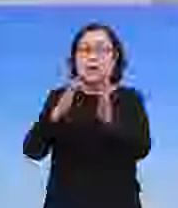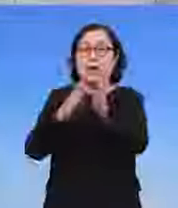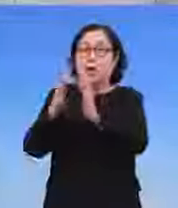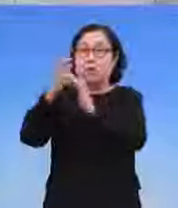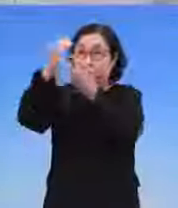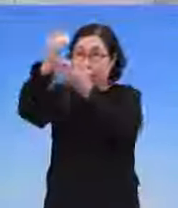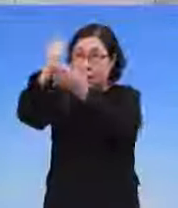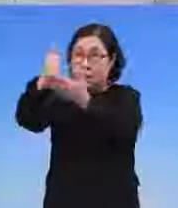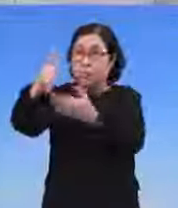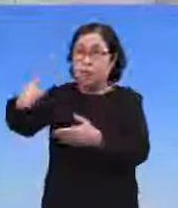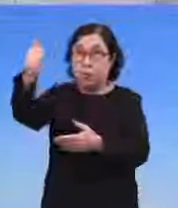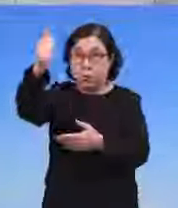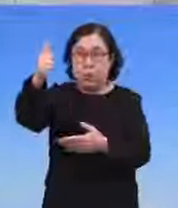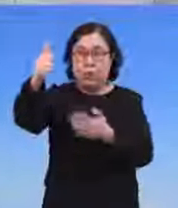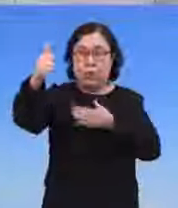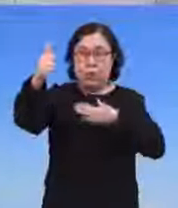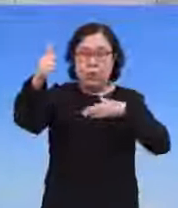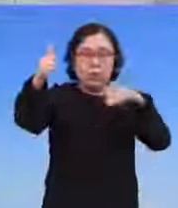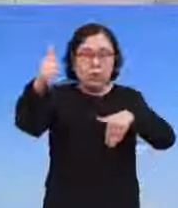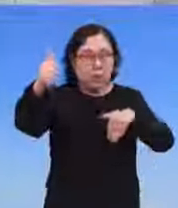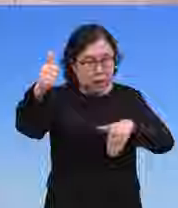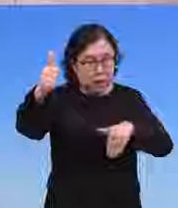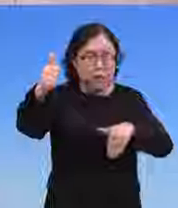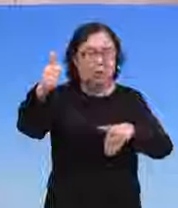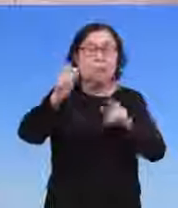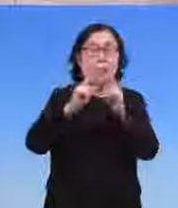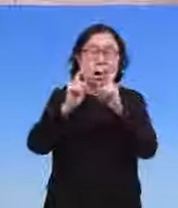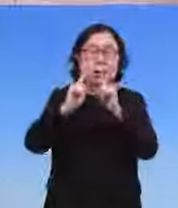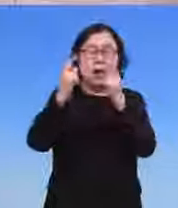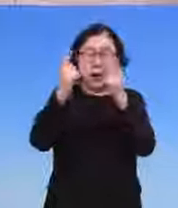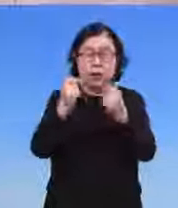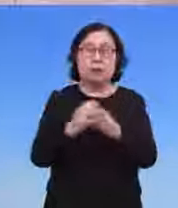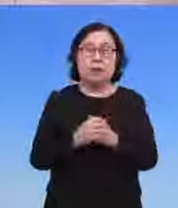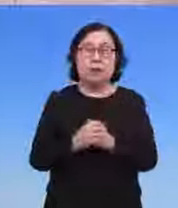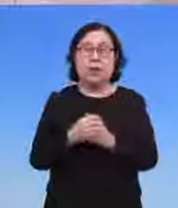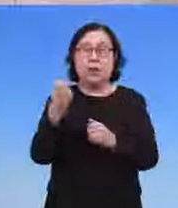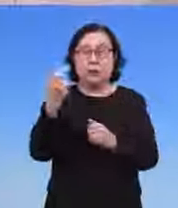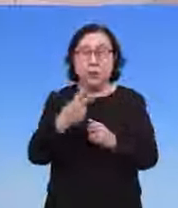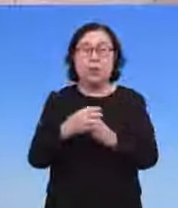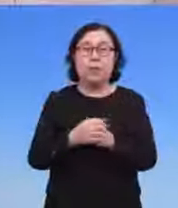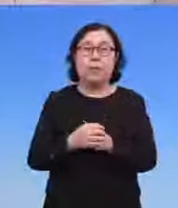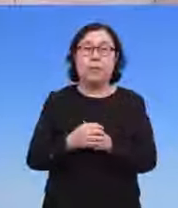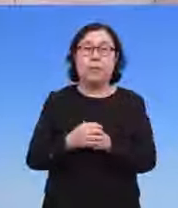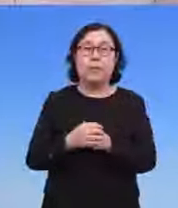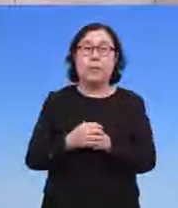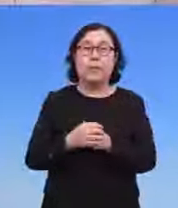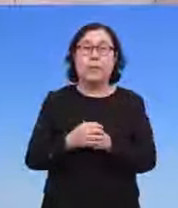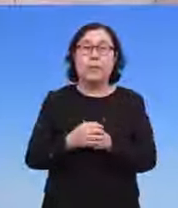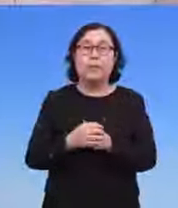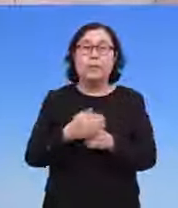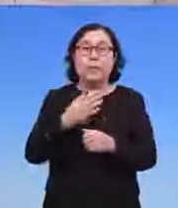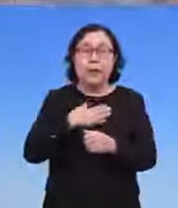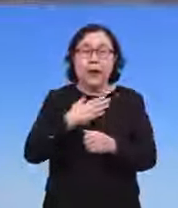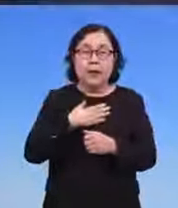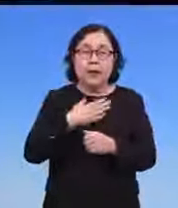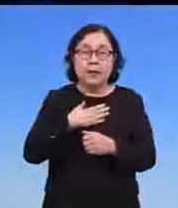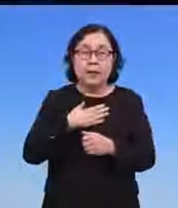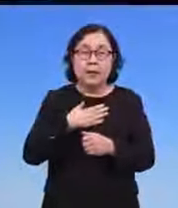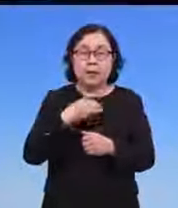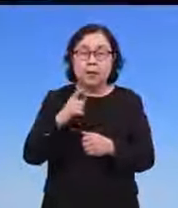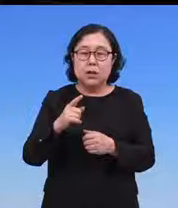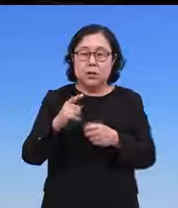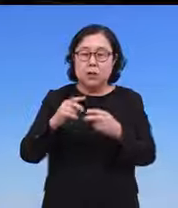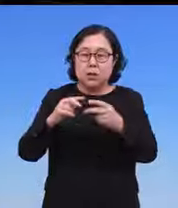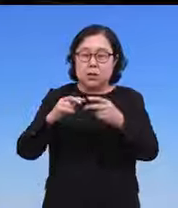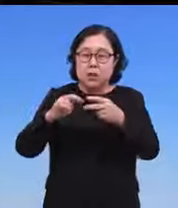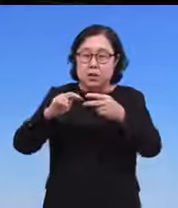관계를 주인과 노예의 관계로 자리매김을 하고 있다는 거예요. 그리고 그것도 모자라가지고 여러분 자세히 한번 보세요.